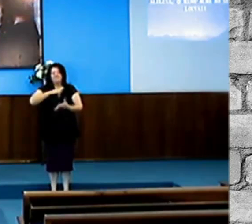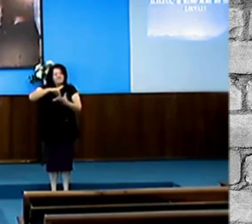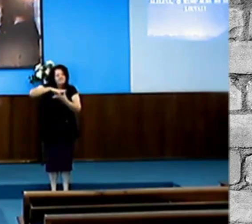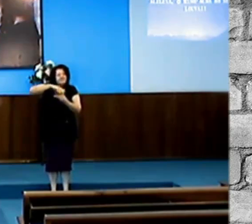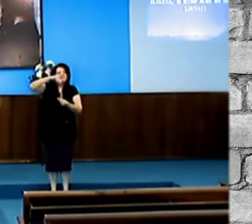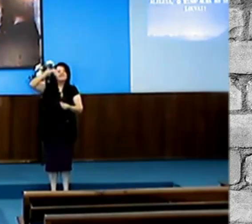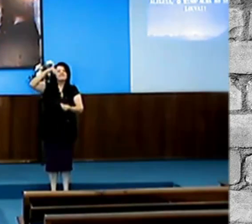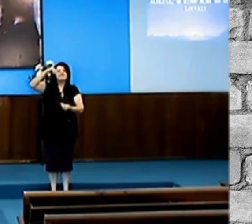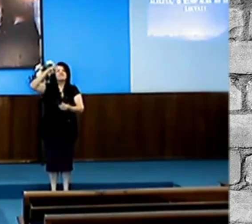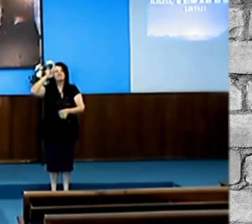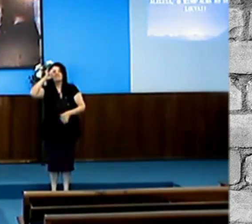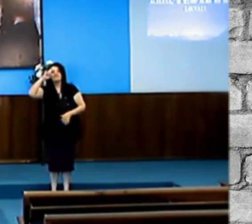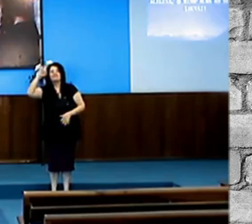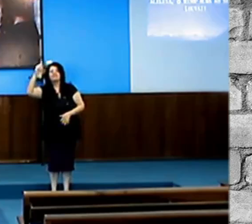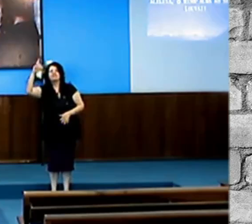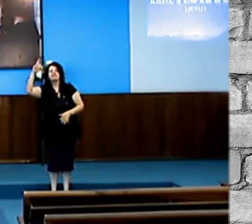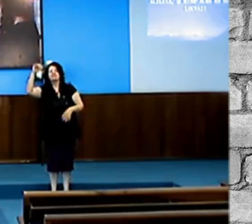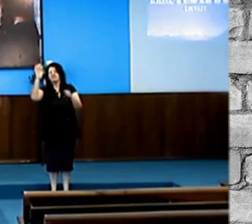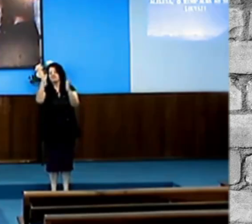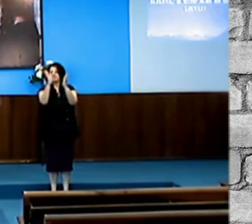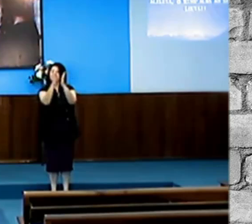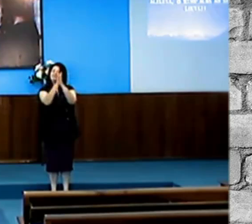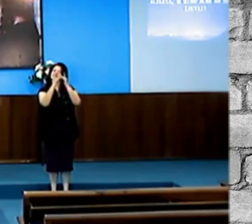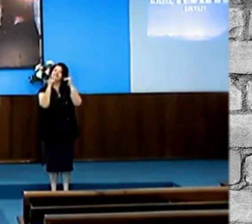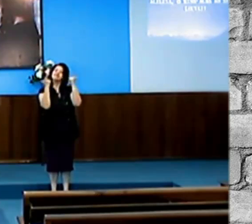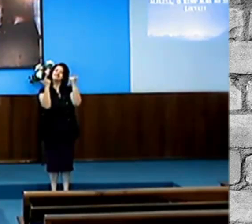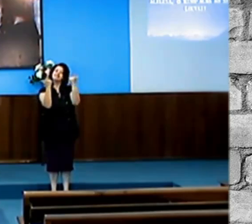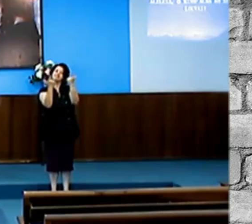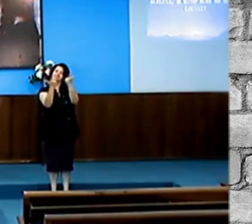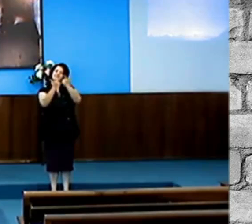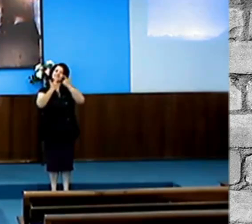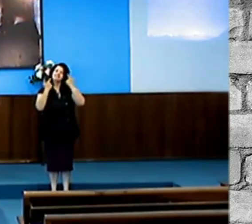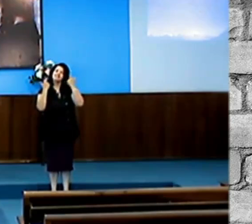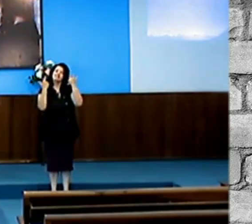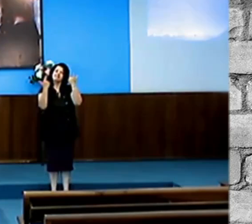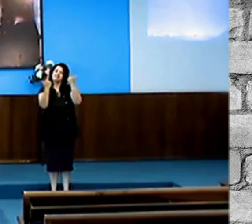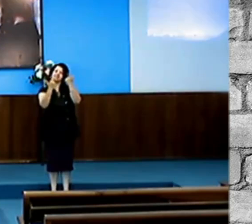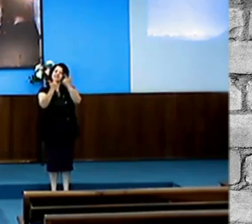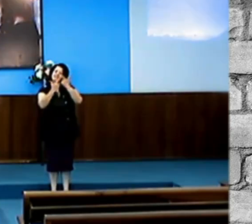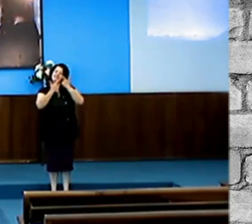Ó minha alma, ao Senhor louvai.